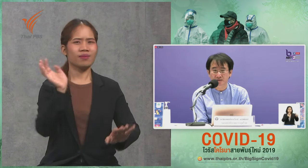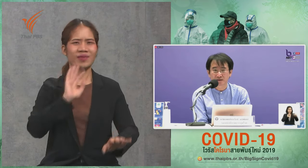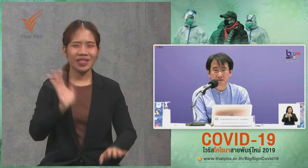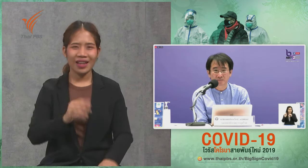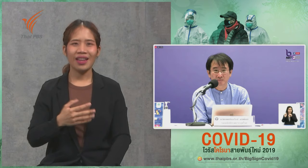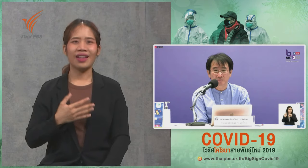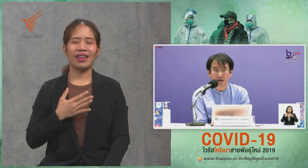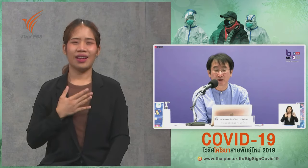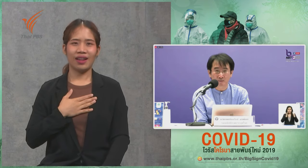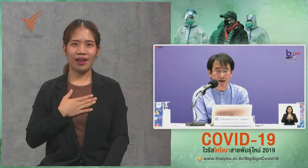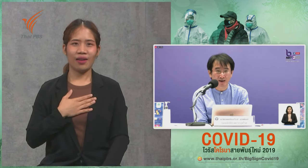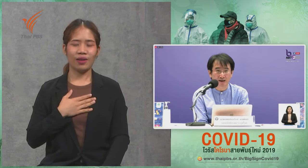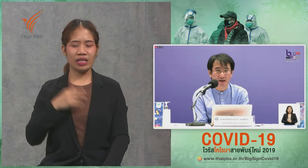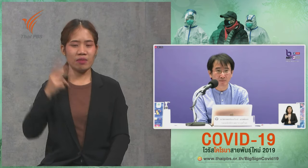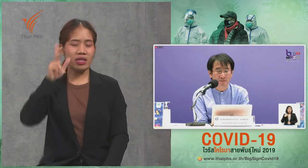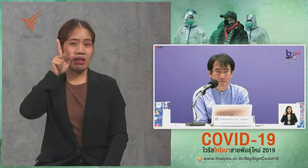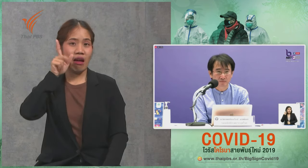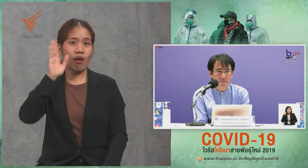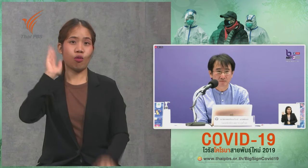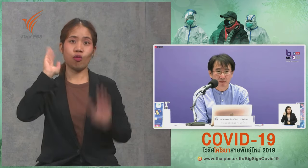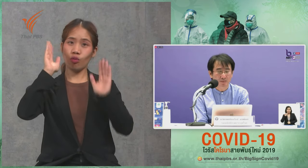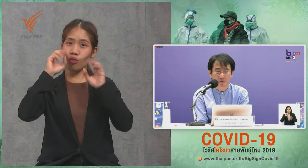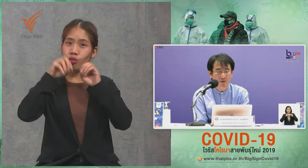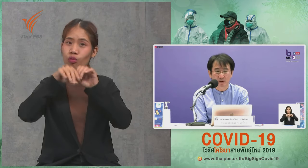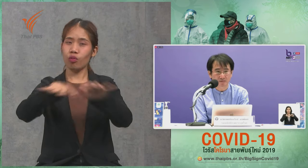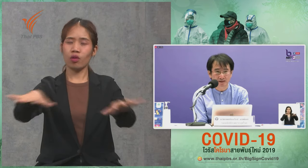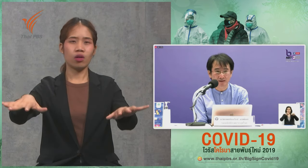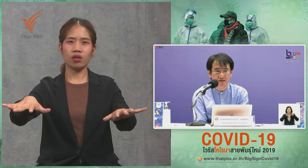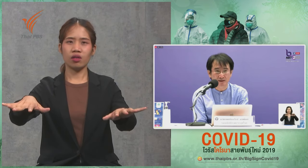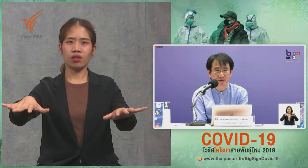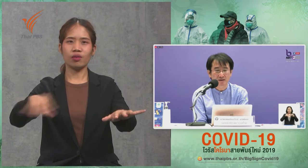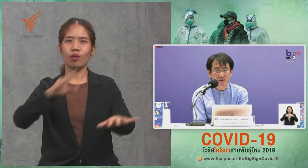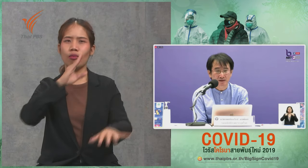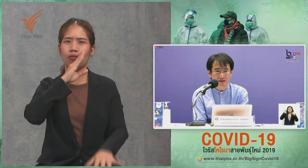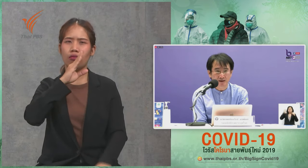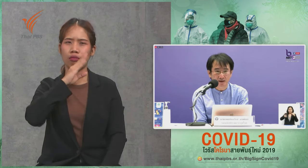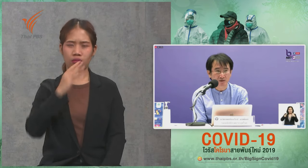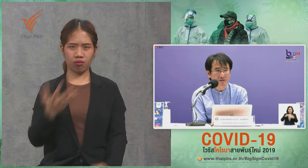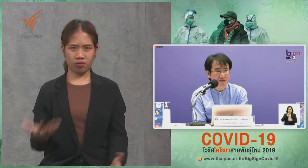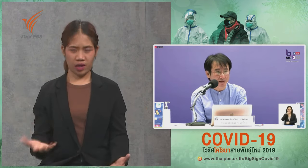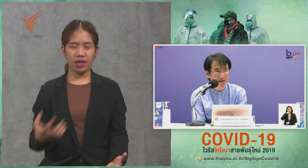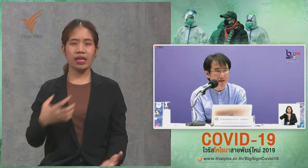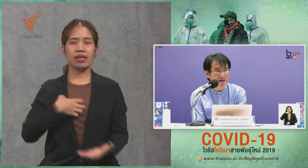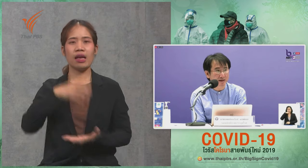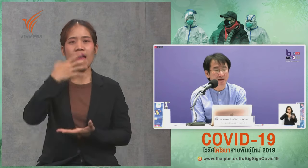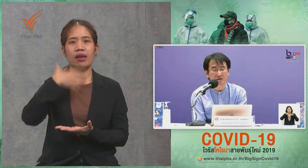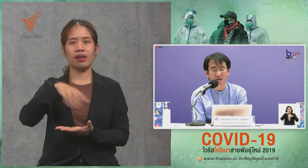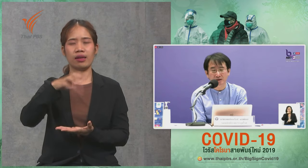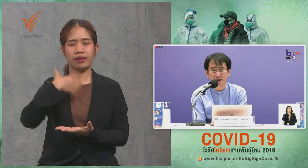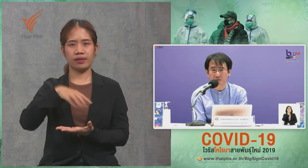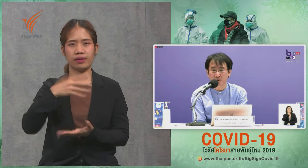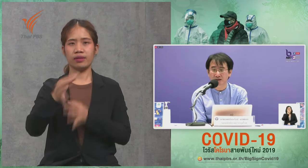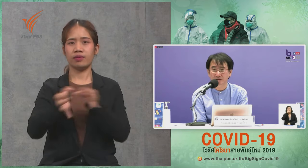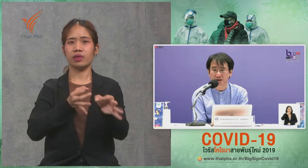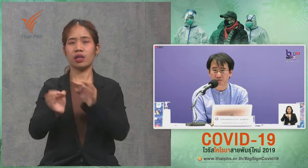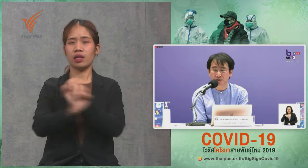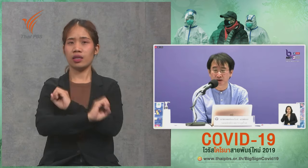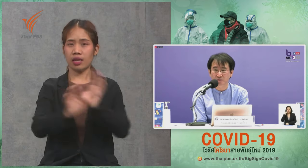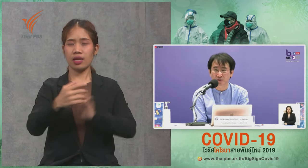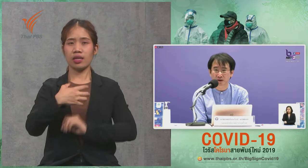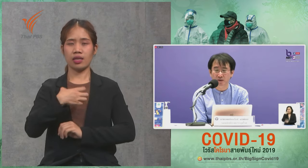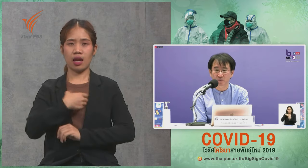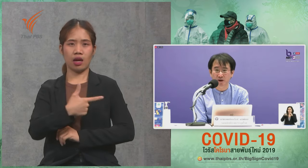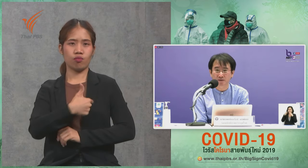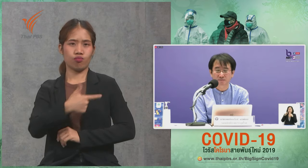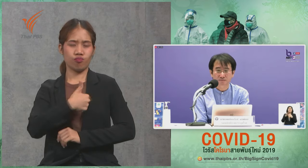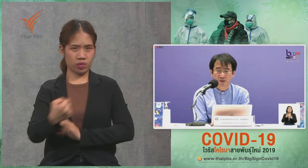ที่เป็นข่าวออกมาเนี่ยนะครับไม่มีความจริงนะอยากจะเรียนอย่างนี้แล้วก็อยากจะให้ความมั่นใจกับคนไทย